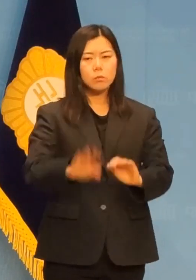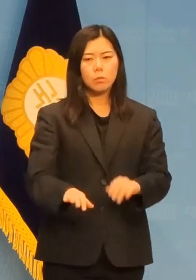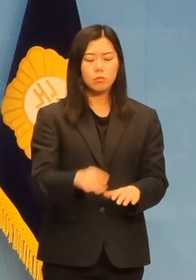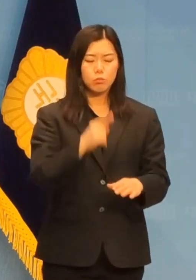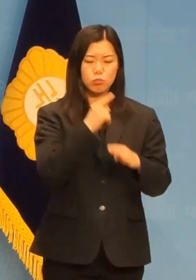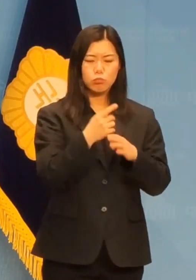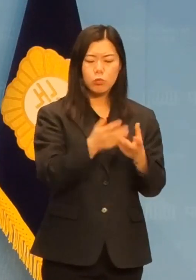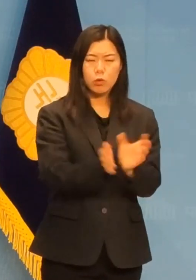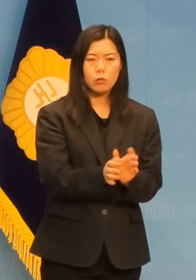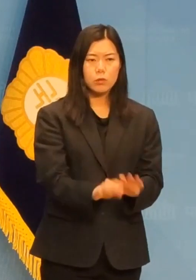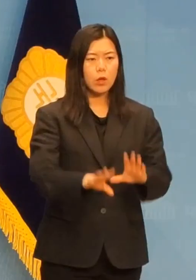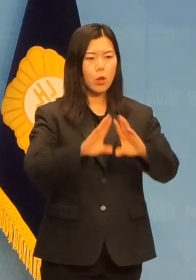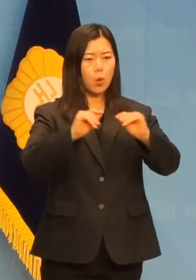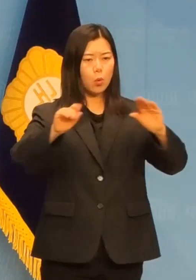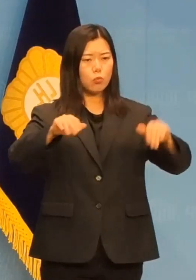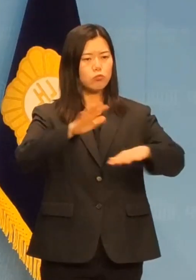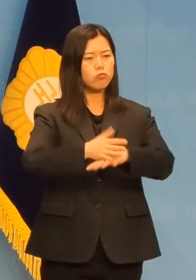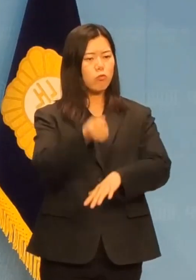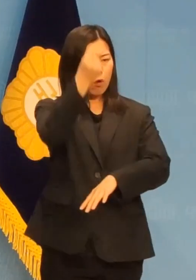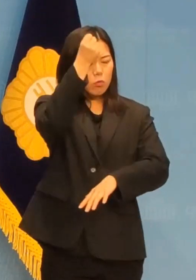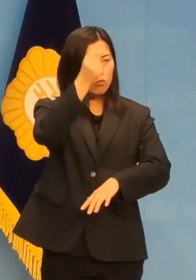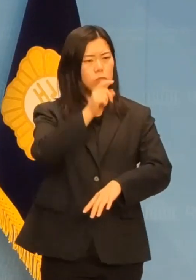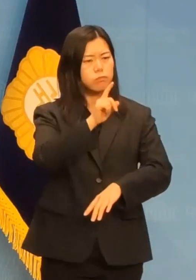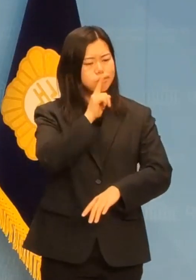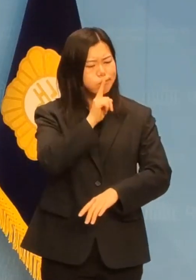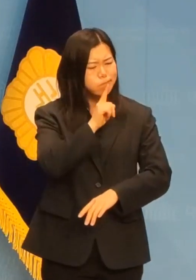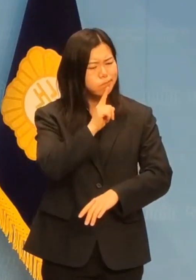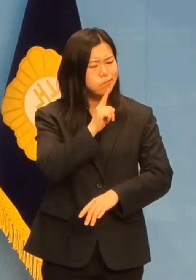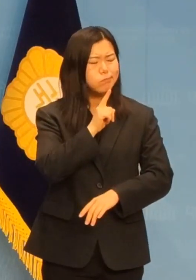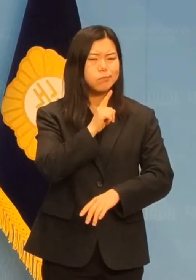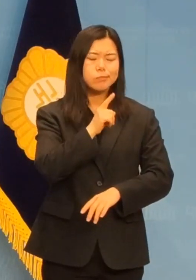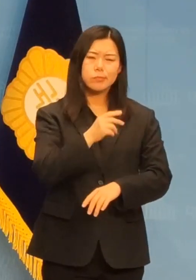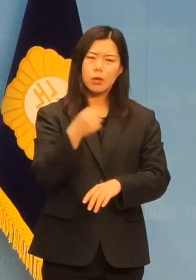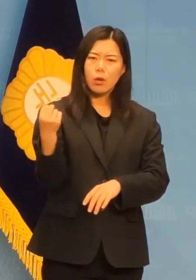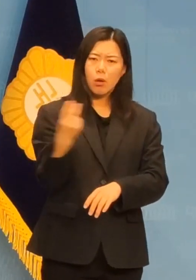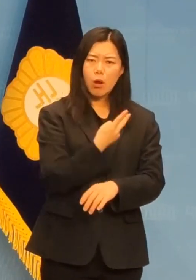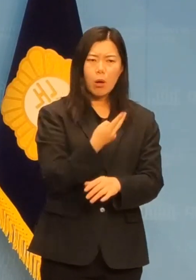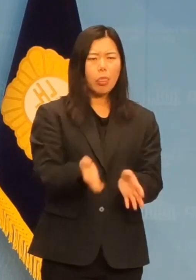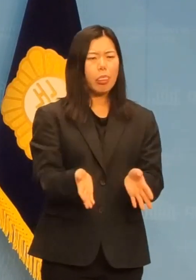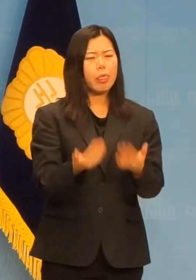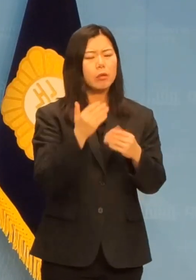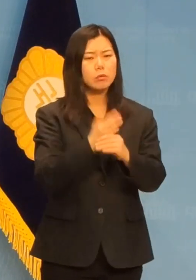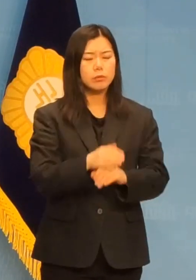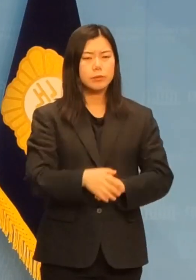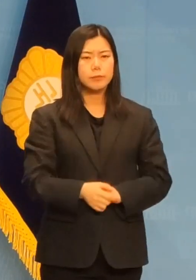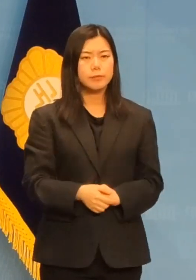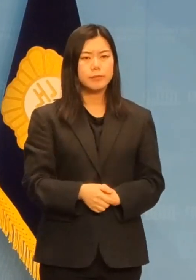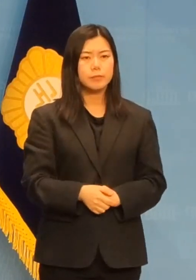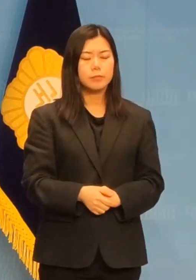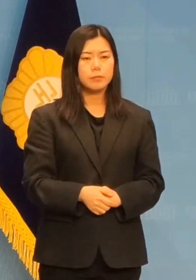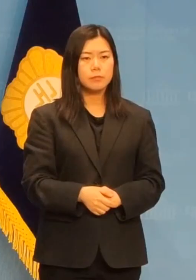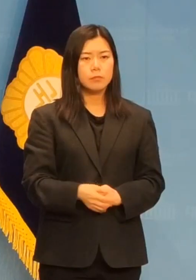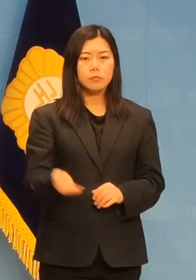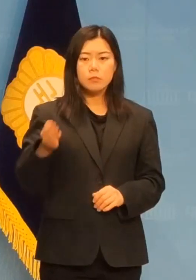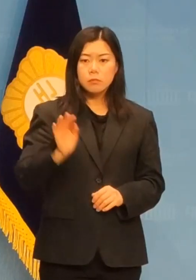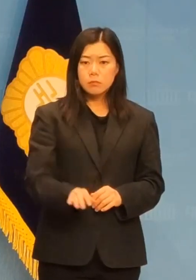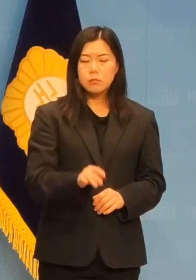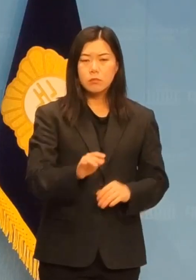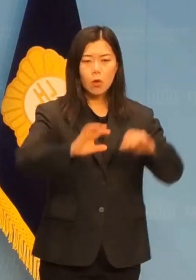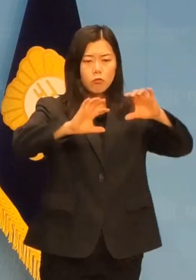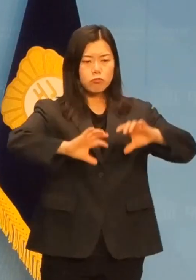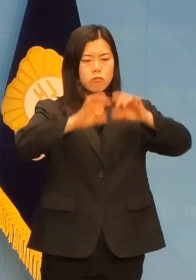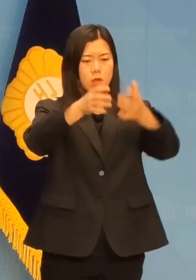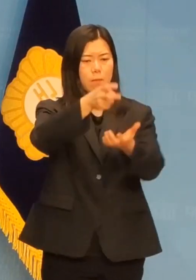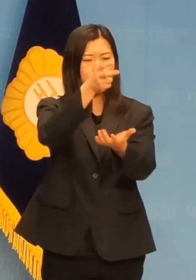민주당은 영토 주권이라는 구호를 앞세우며 또다시 선동에 나서고 있습니다. 하지만 이는 국제법에